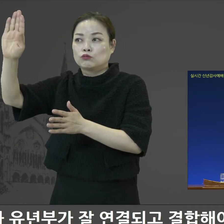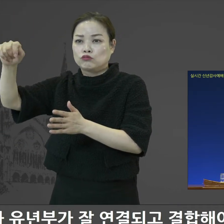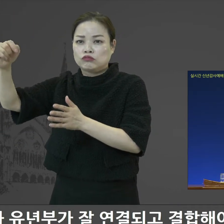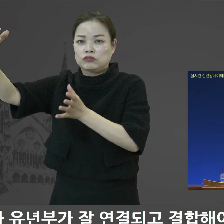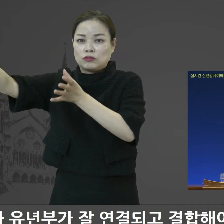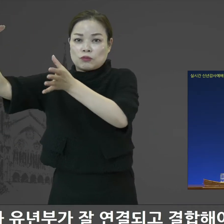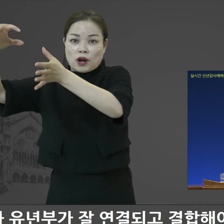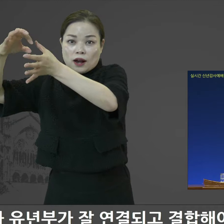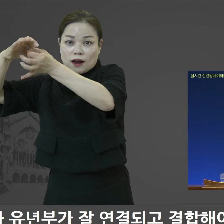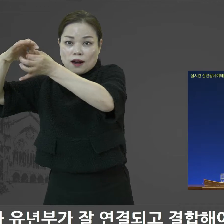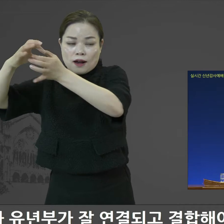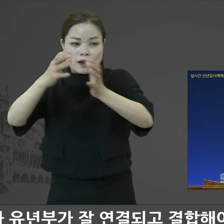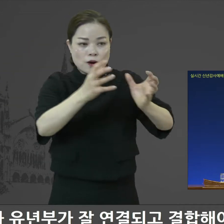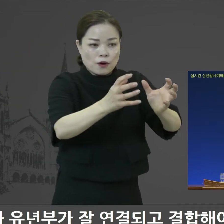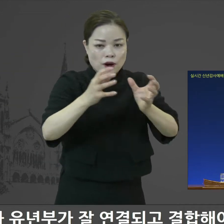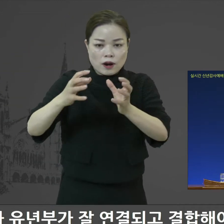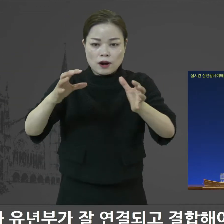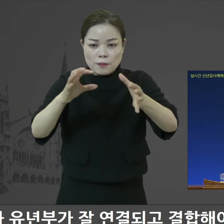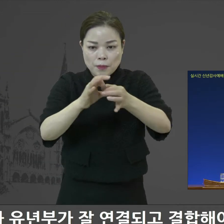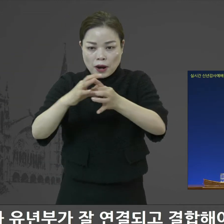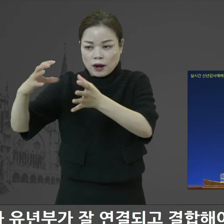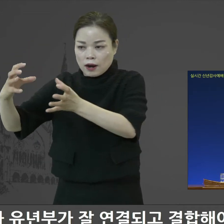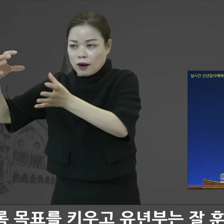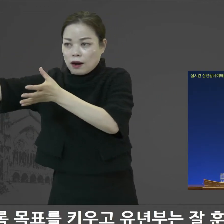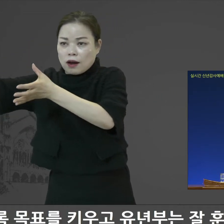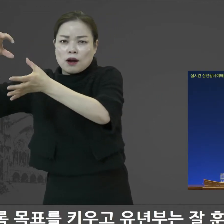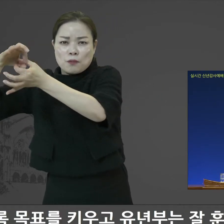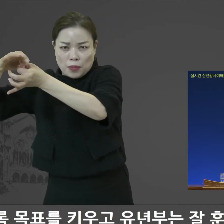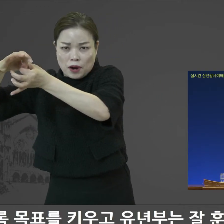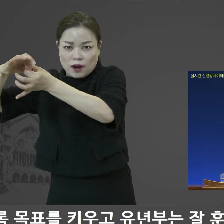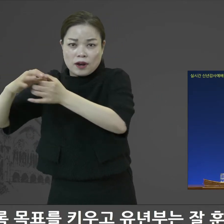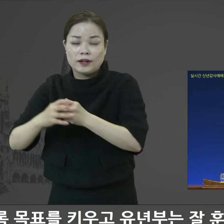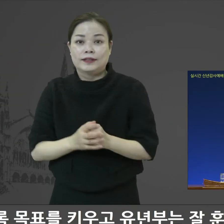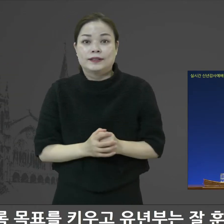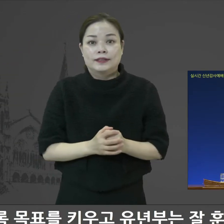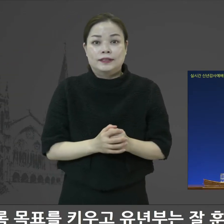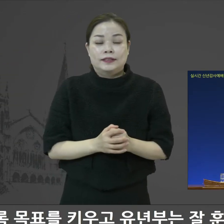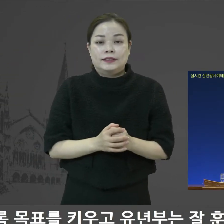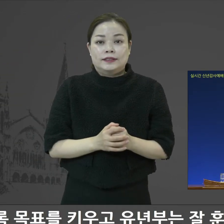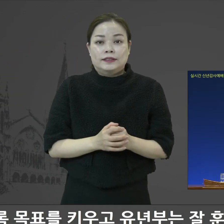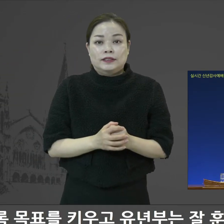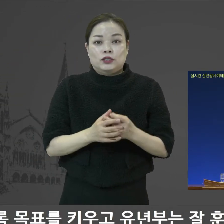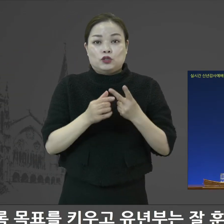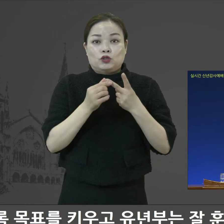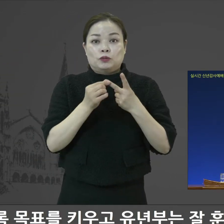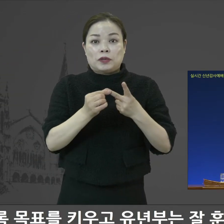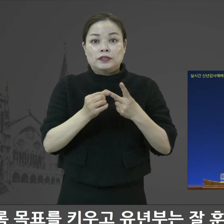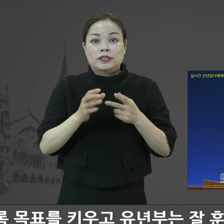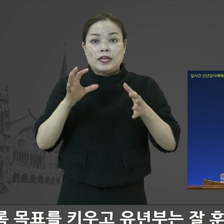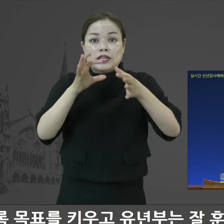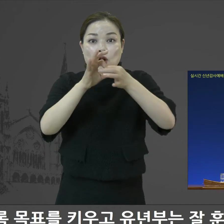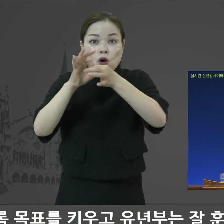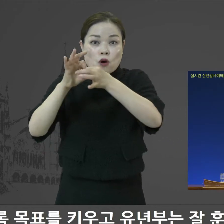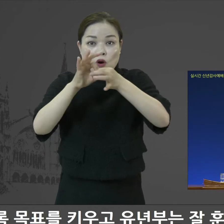이런 이 접점이 잘 이루어져야 됩니다. 두 번째, 이 커넥트의